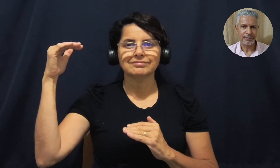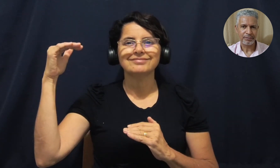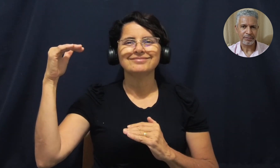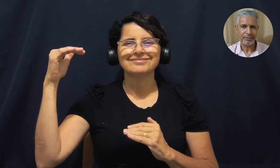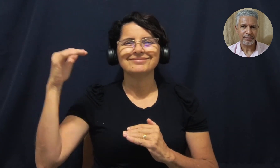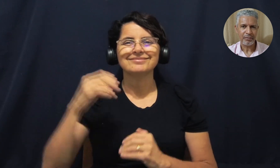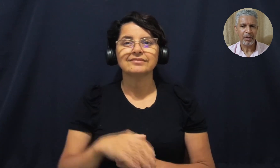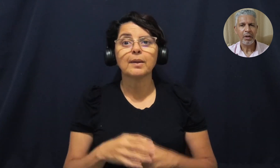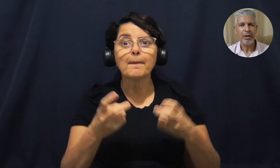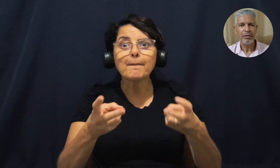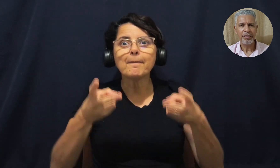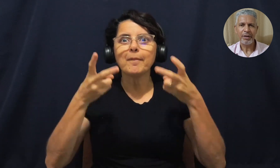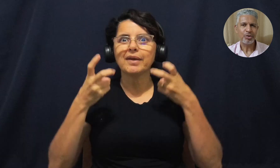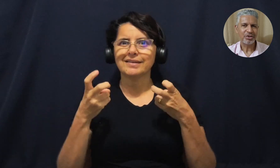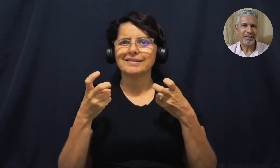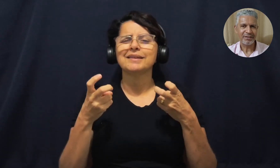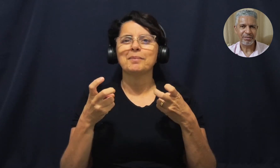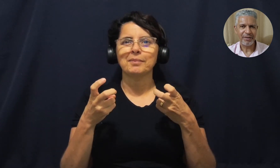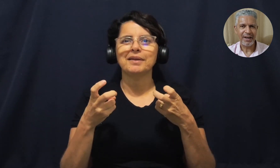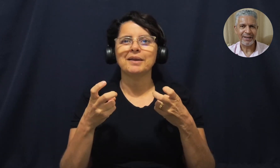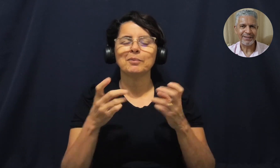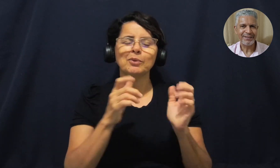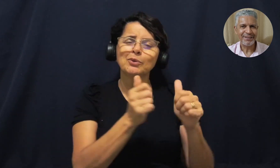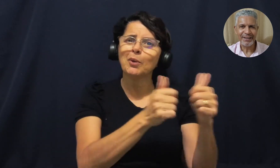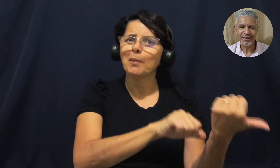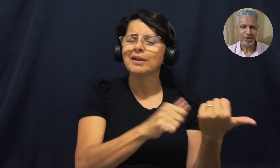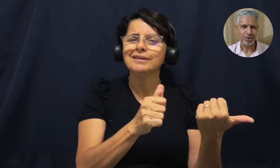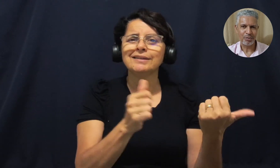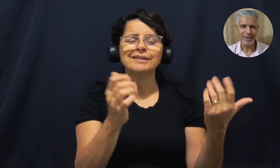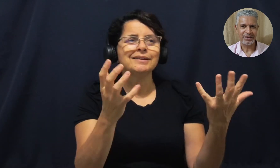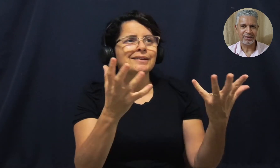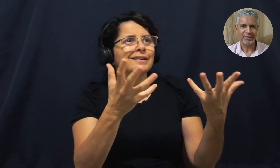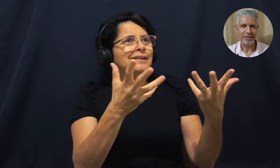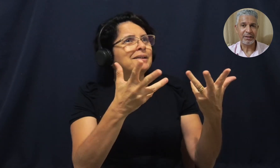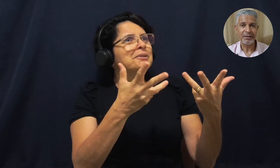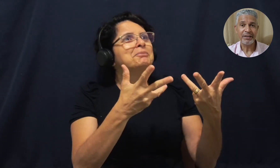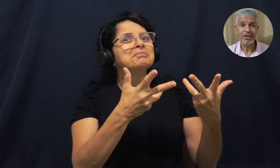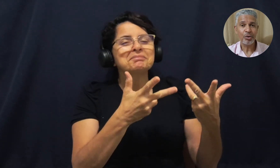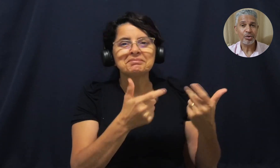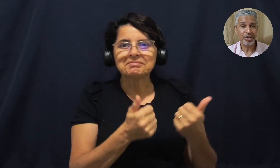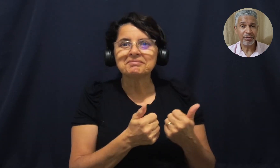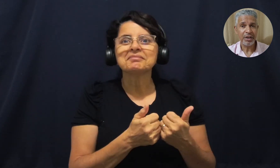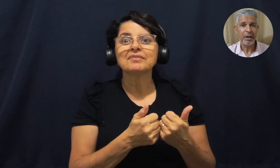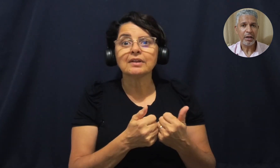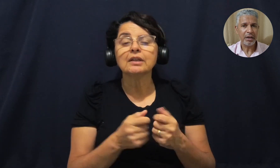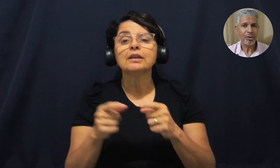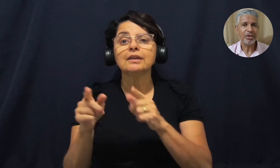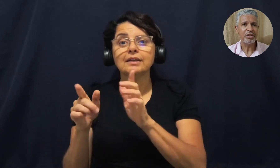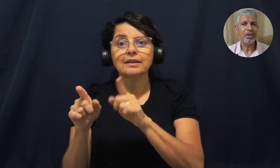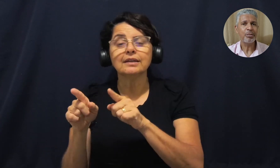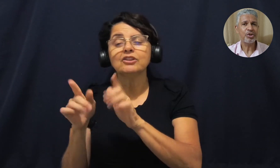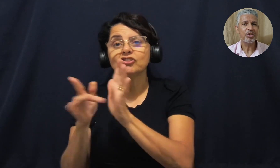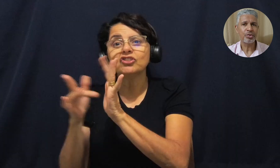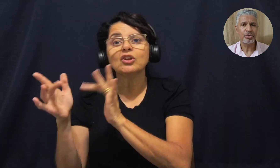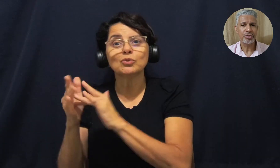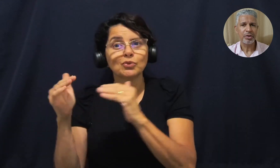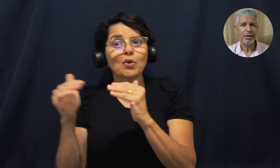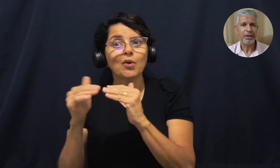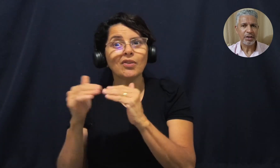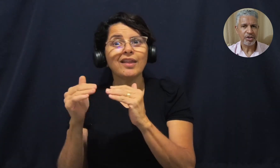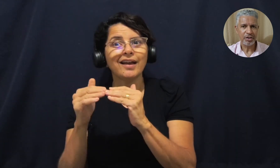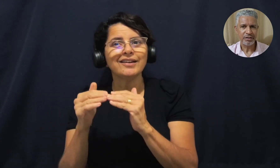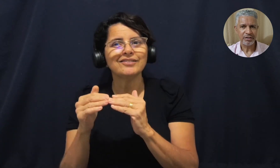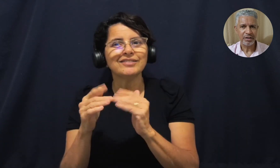diminua. Vemos nesta fala a grandeza de João Batista, grandeza inclusive enaltecida por